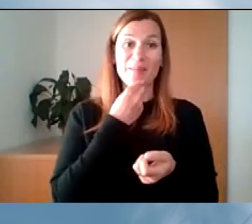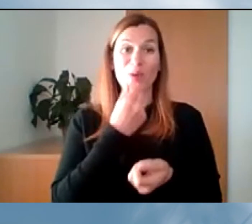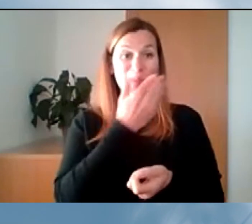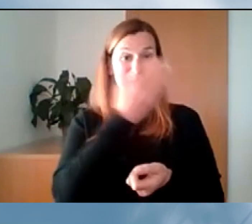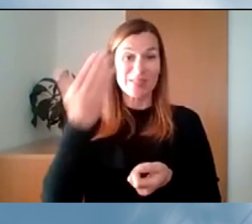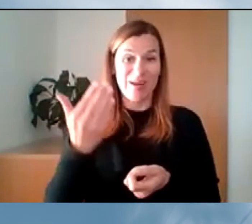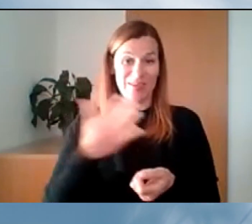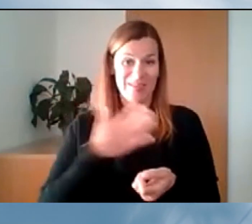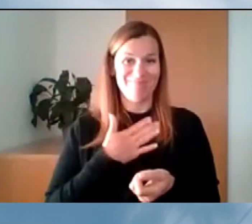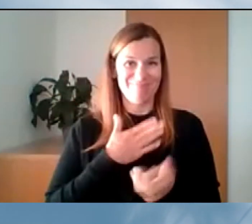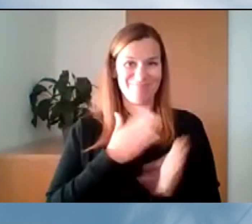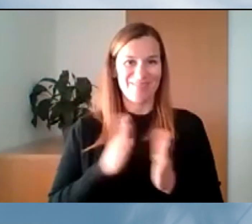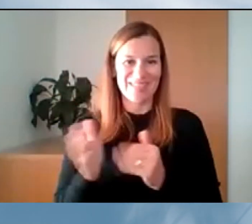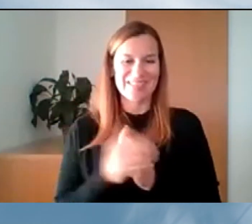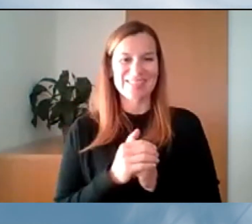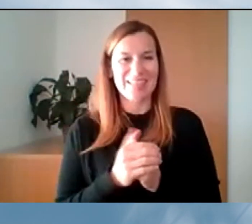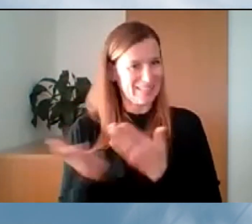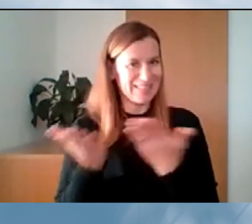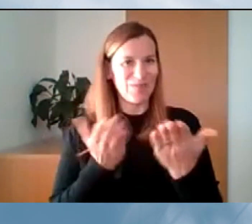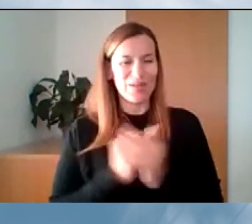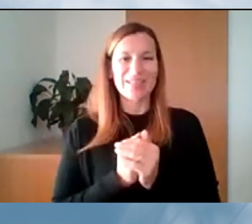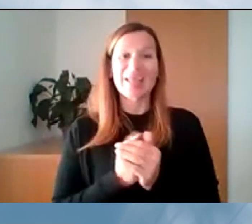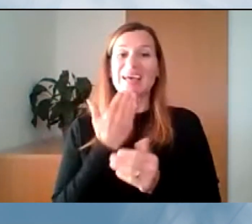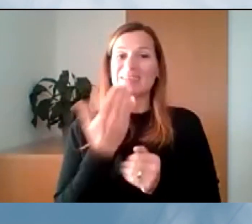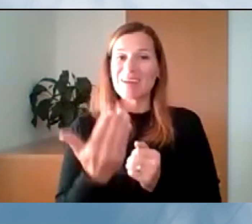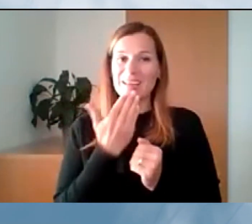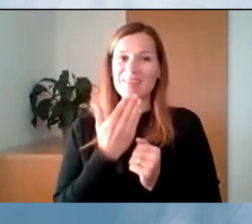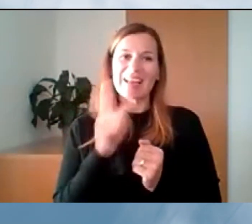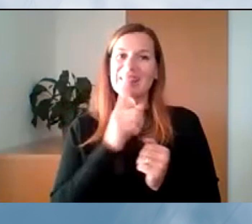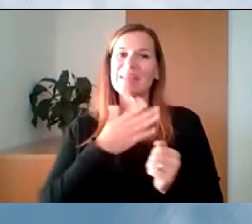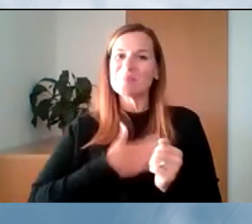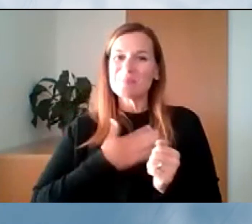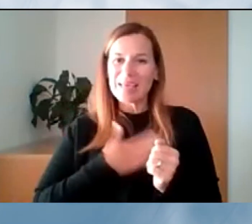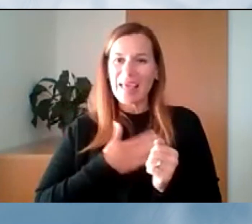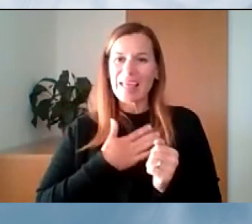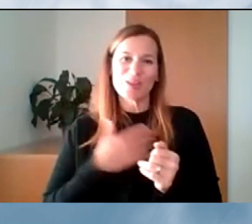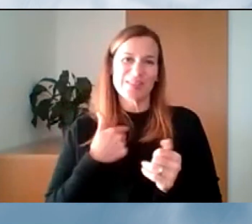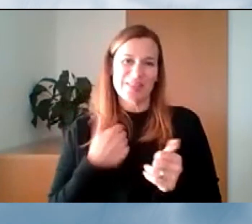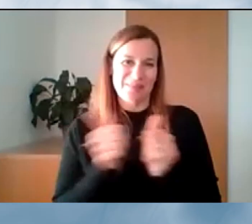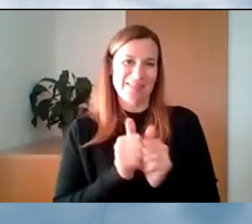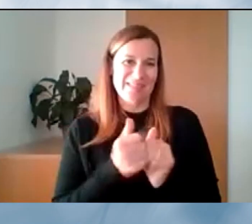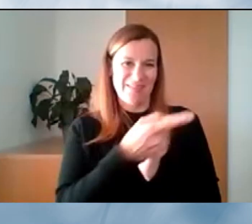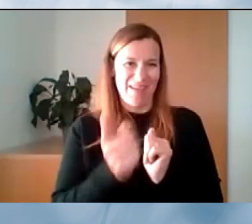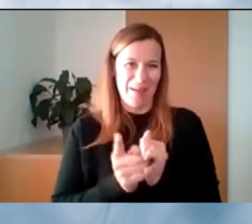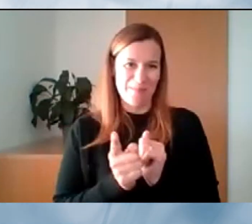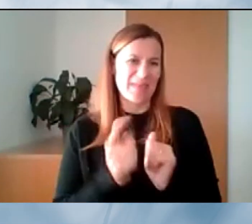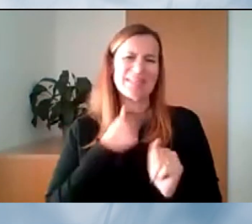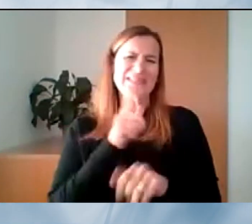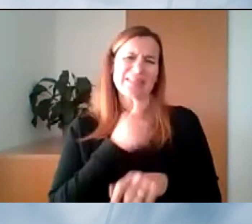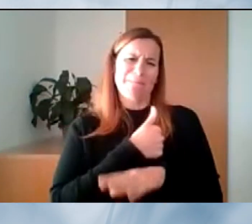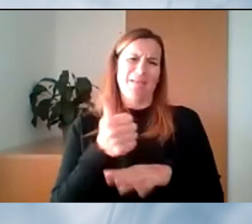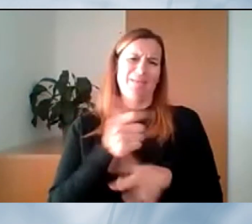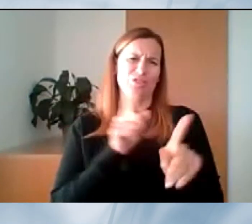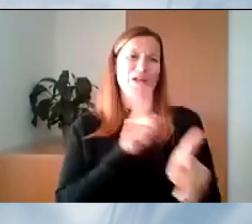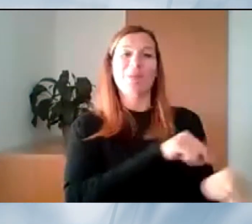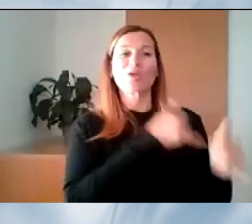Lepo pozdravljeni, vse sem jaz že na vrsti, a ne? Tako je, kar izvolite. Hvala lepa, mi je prijetno, da sem z vami danes.